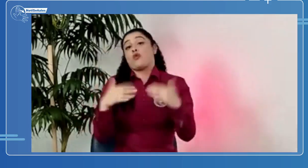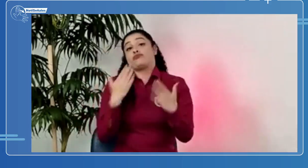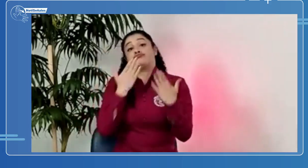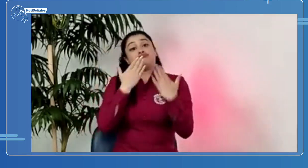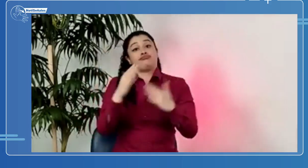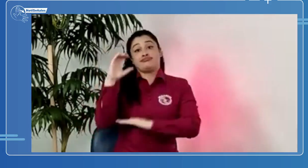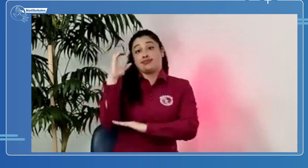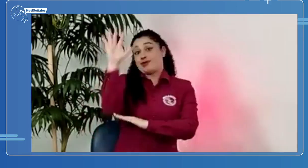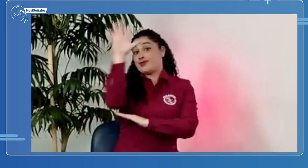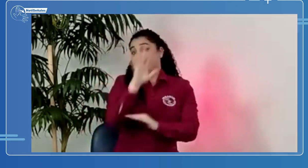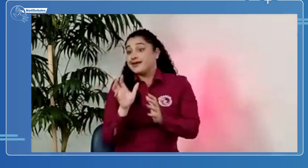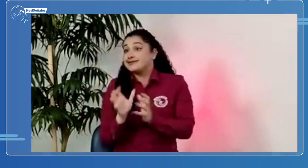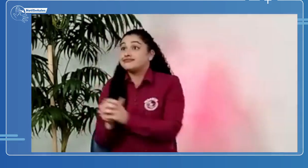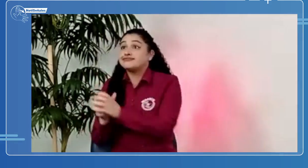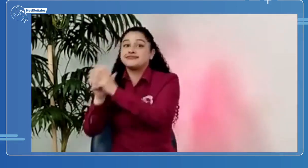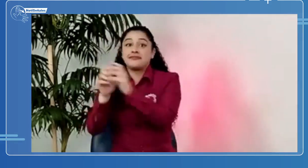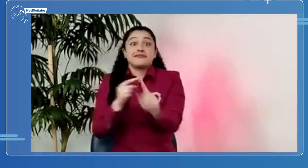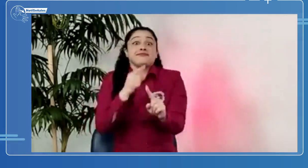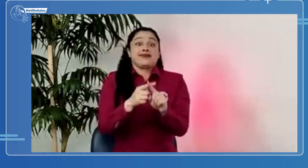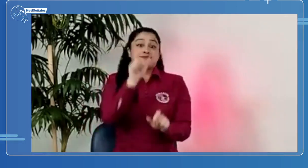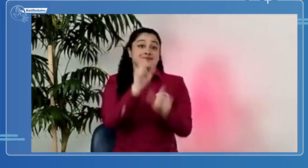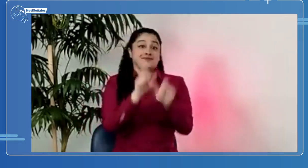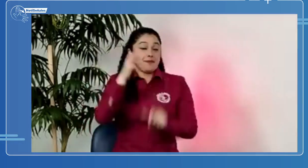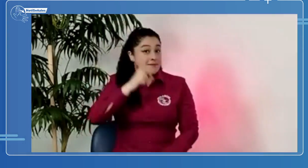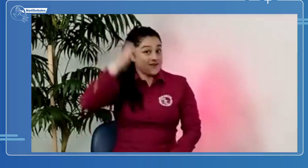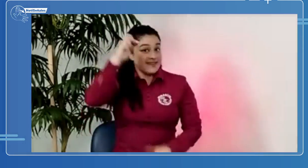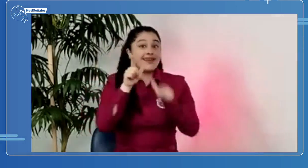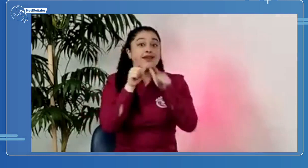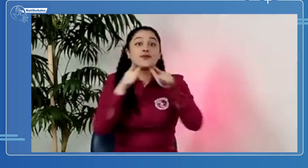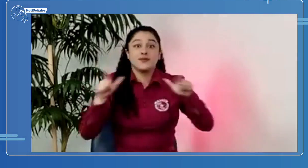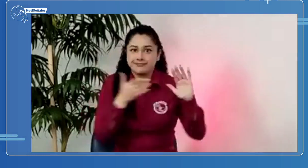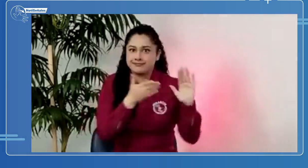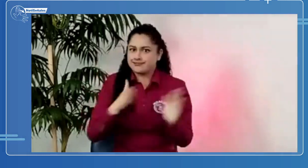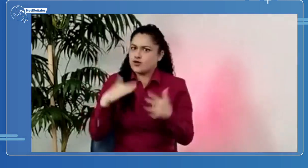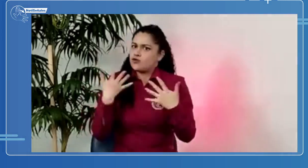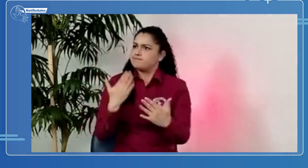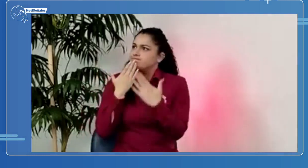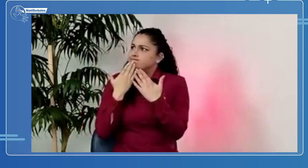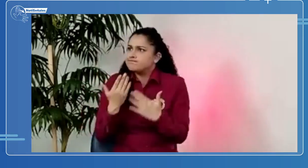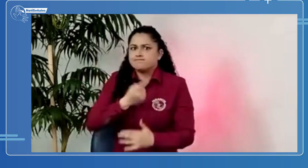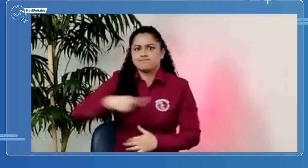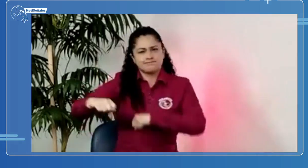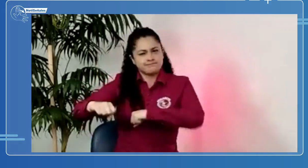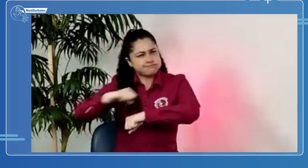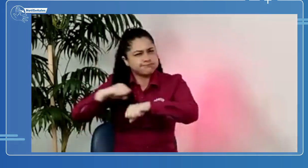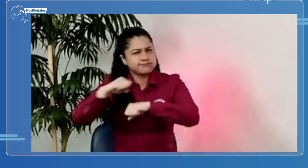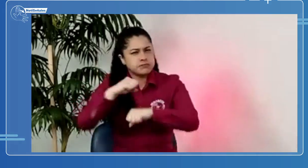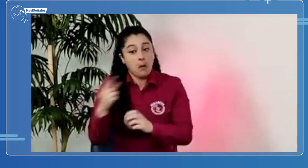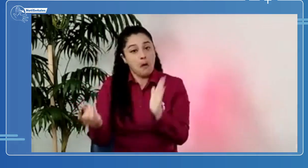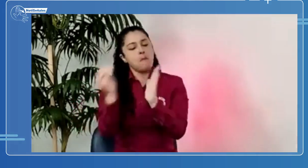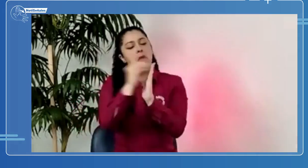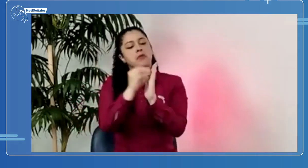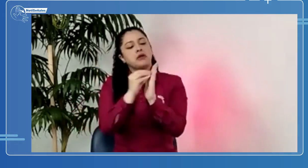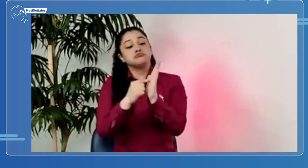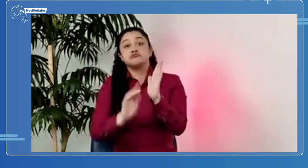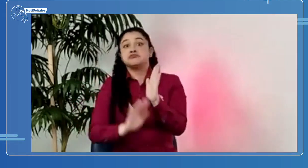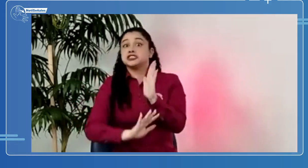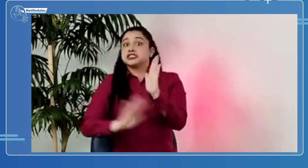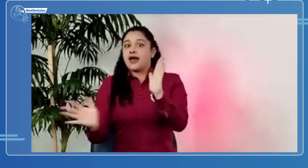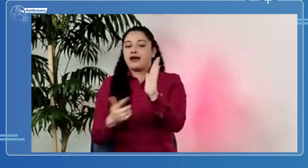y fue un trabajo, pues gracias también a las asociaciones de Colombia, pues al profesional que estuvo trabajando con nosotros, a este